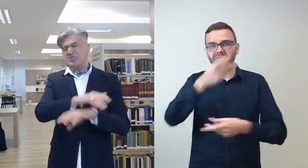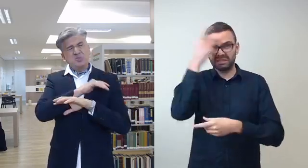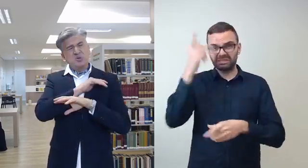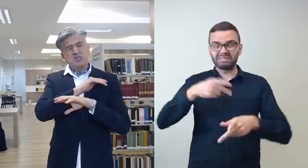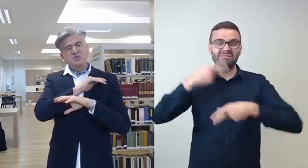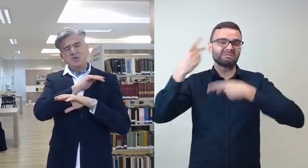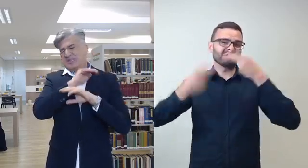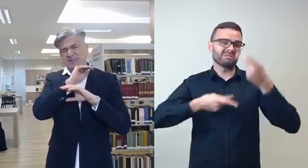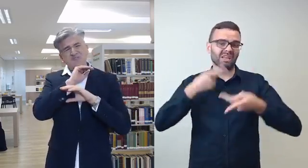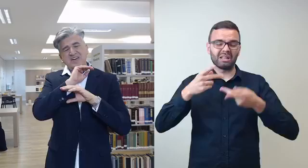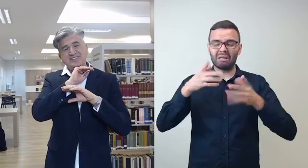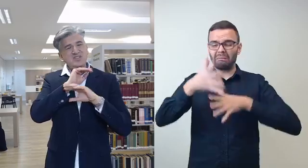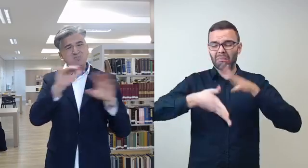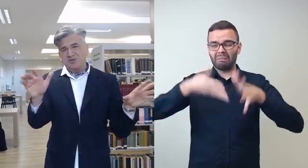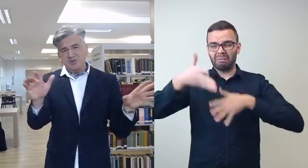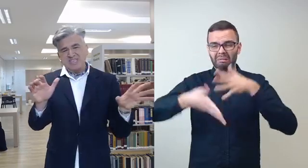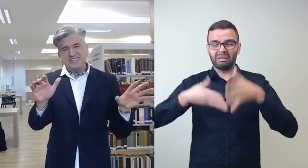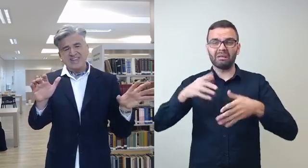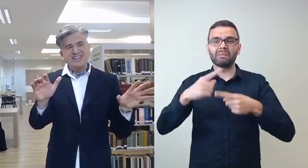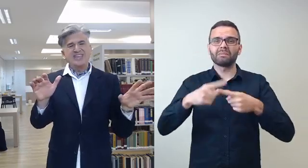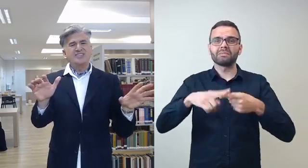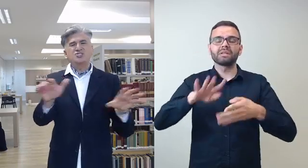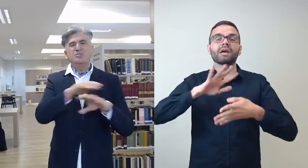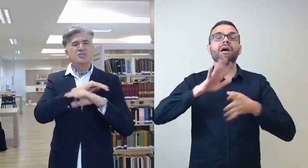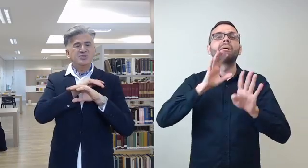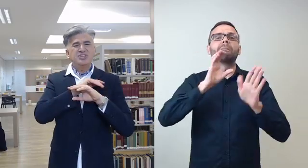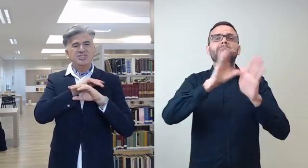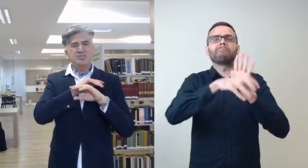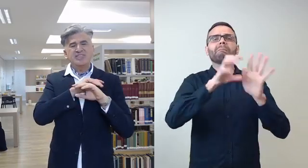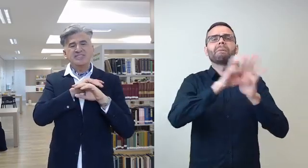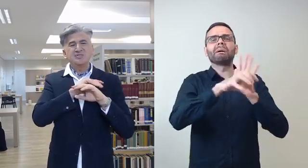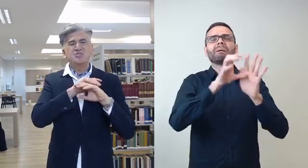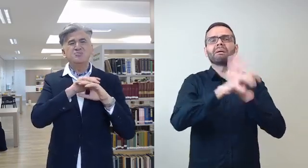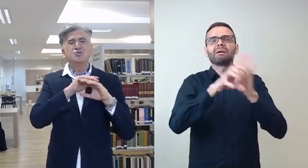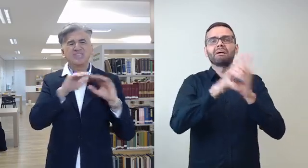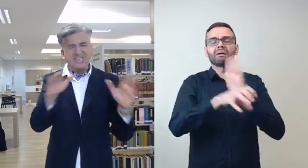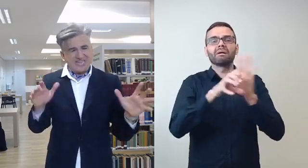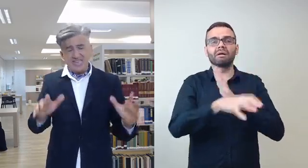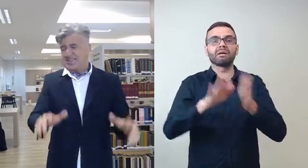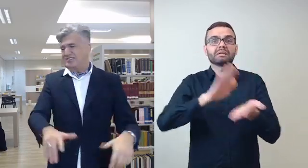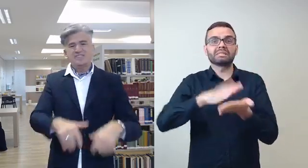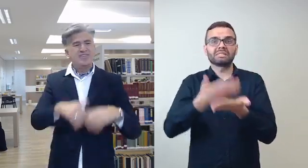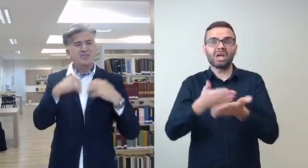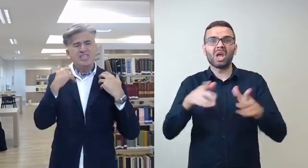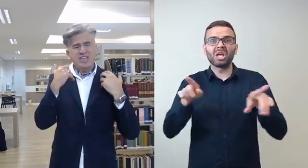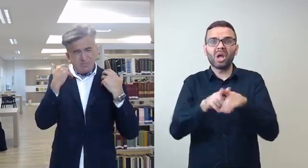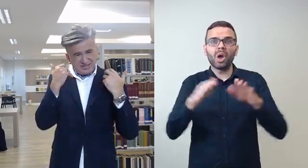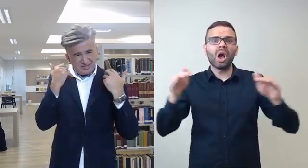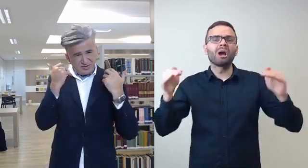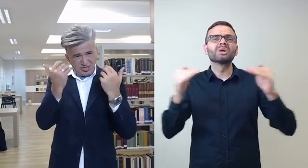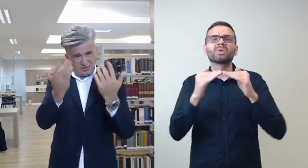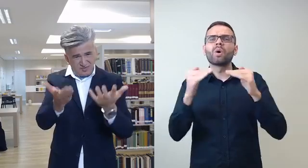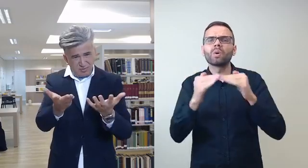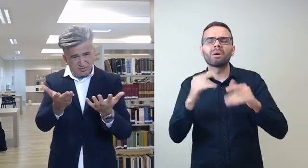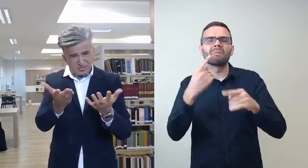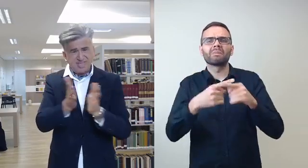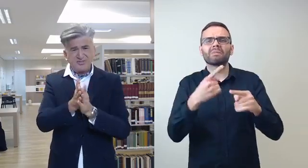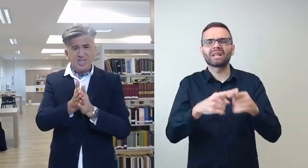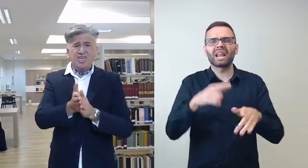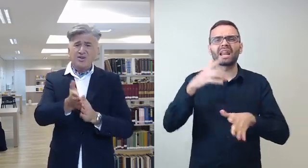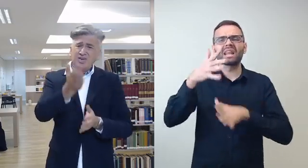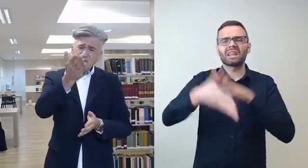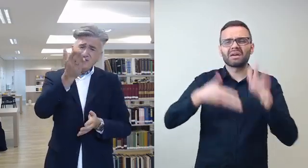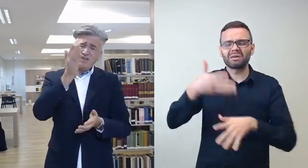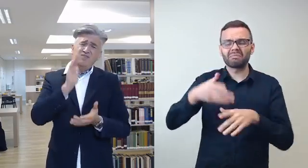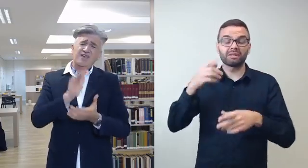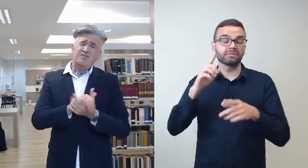pessoal está fazendo português sinalizado, chamando isso de interpretação simultânea, dizendo que Libras é sujeito, verbo, objeto.